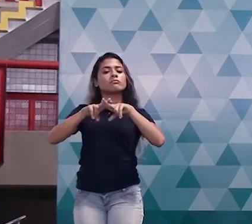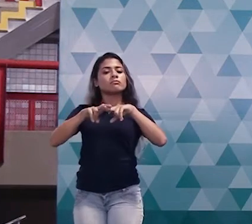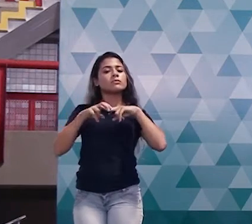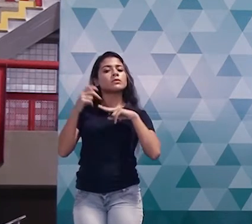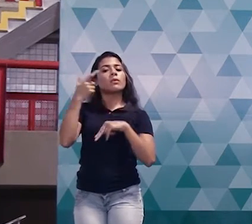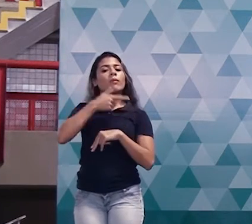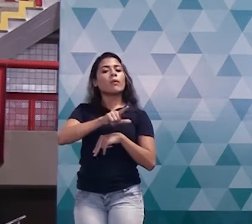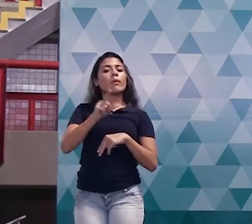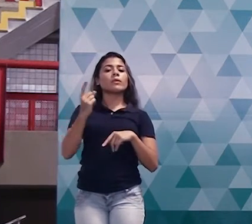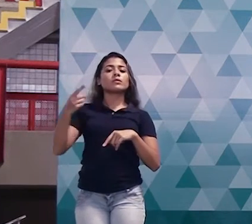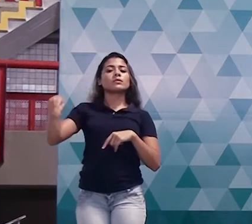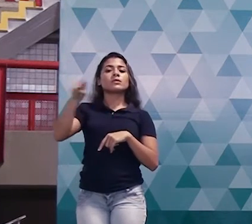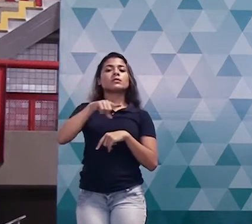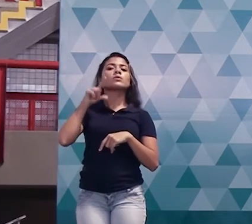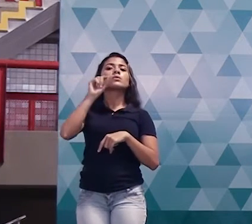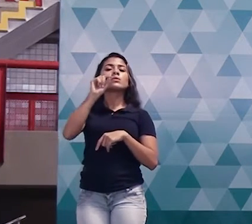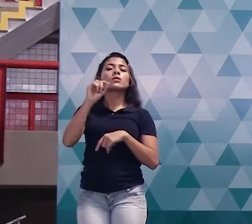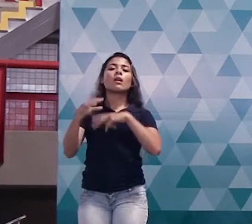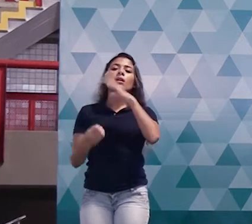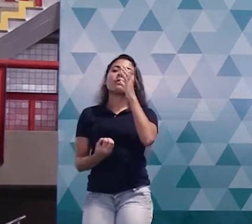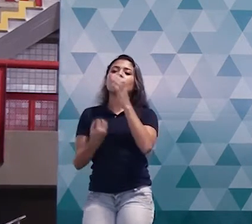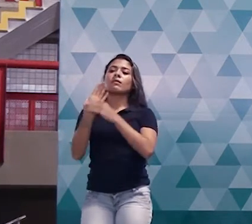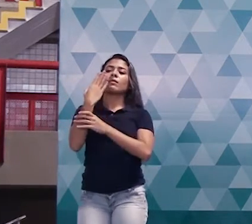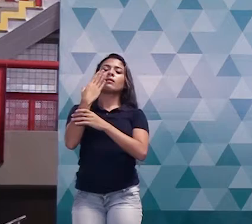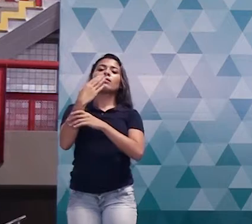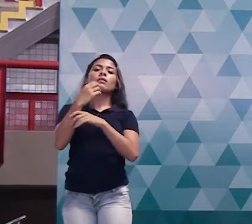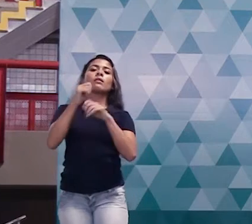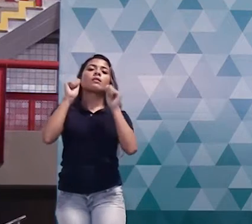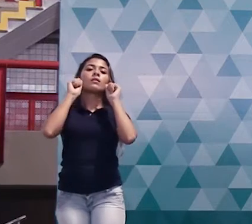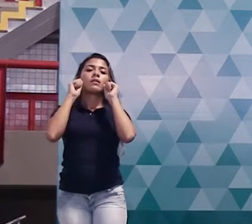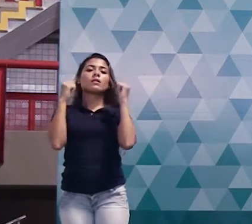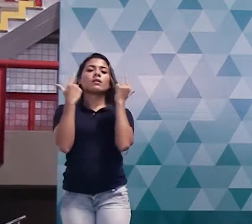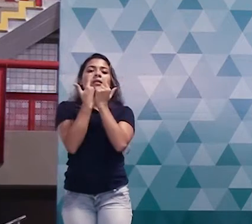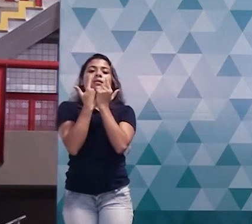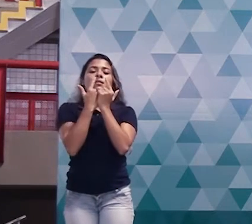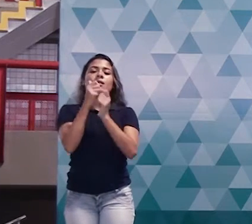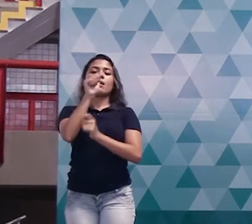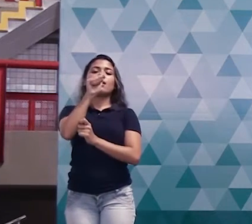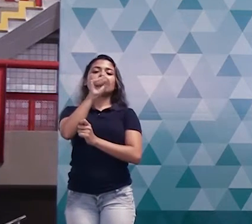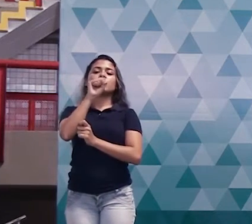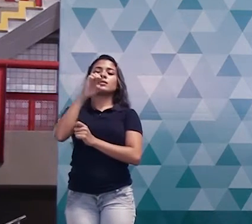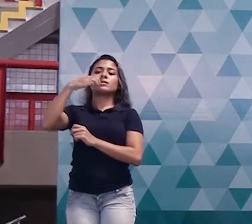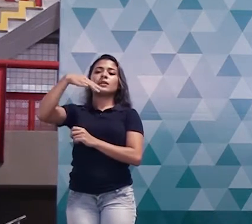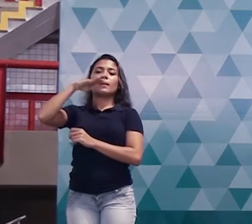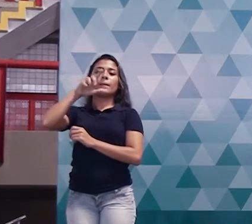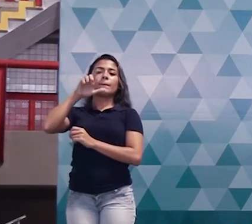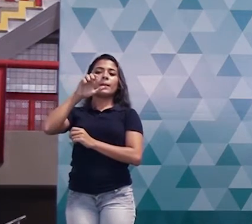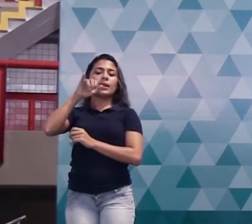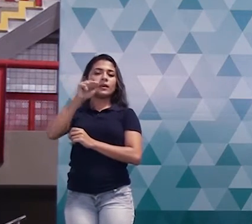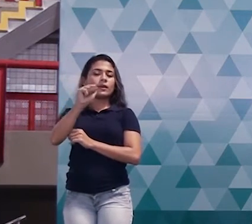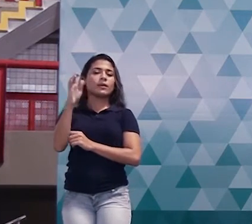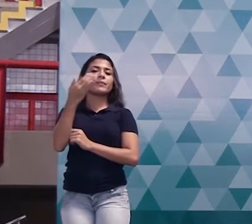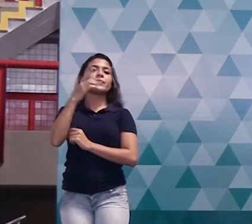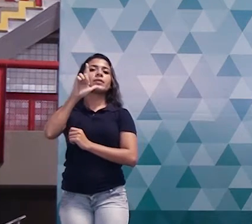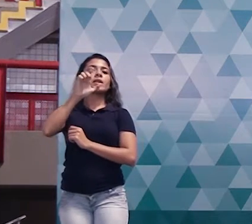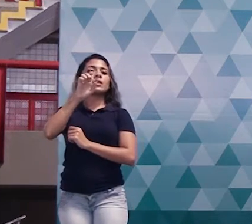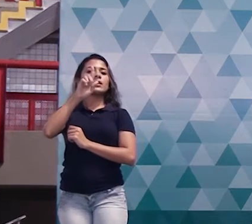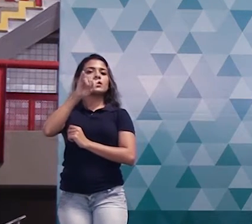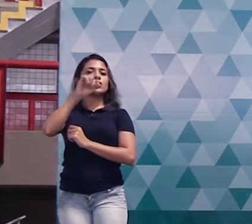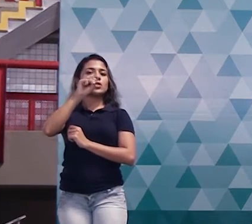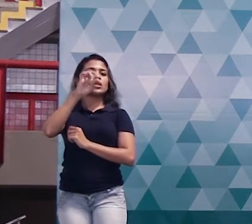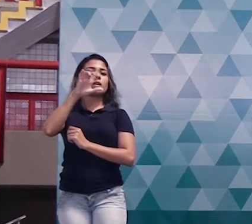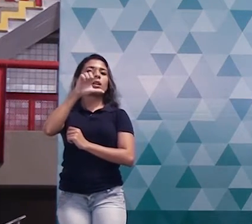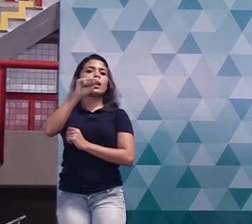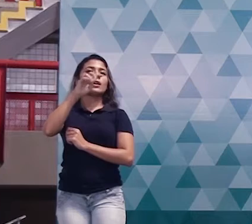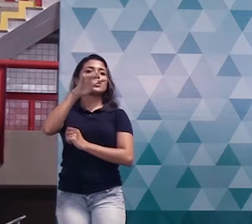províncias, criando as assembleias legislativas provinciais. Cada província vai ter a sua própria assembleia